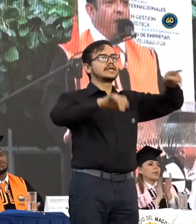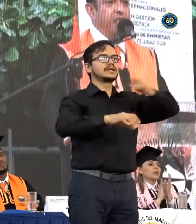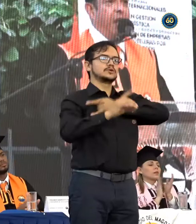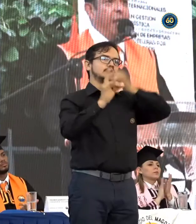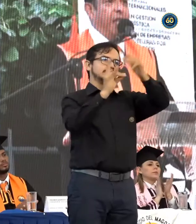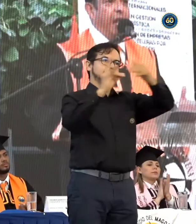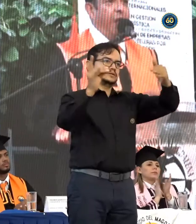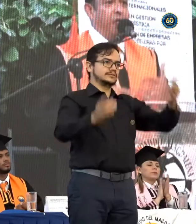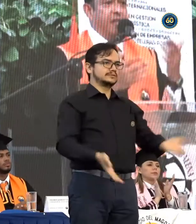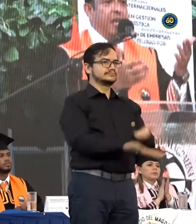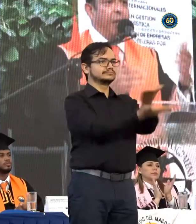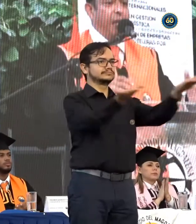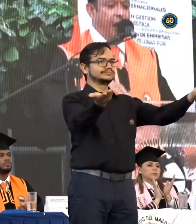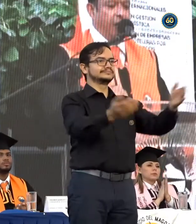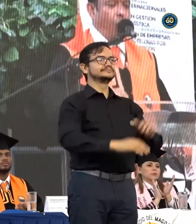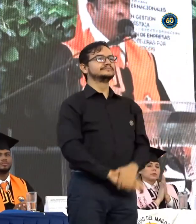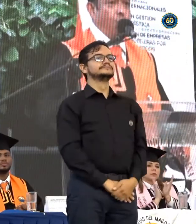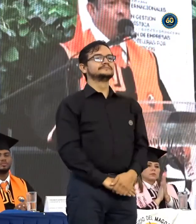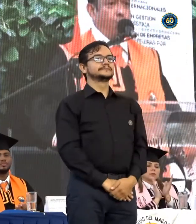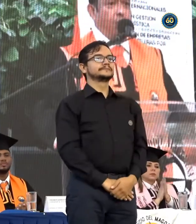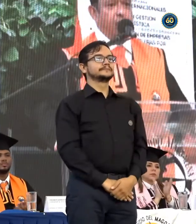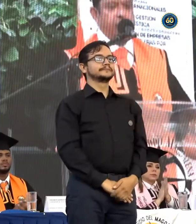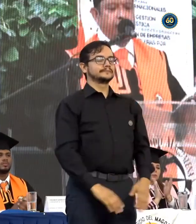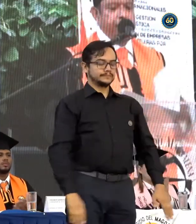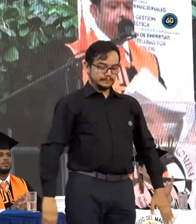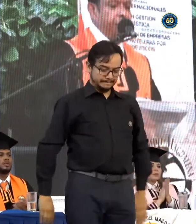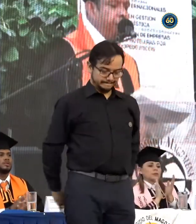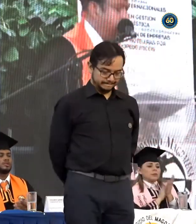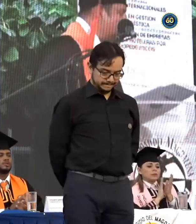Magdalena la Universidad del Magdalena está orgulloso de ustedes